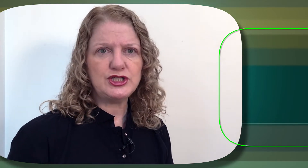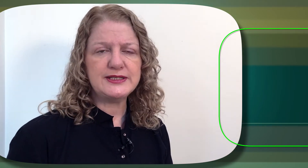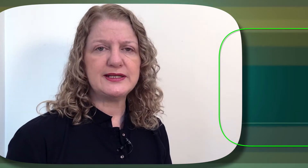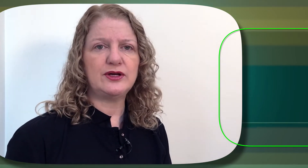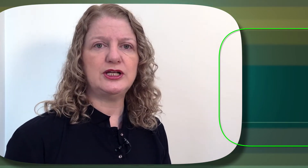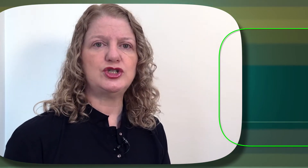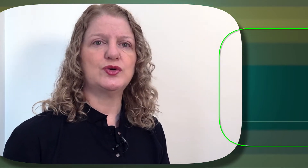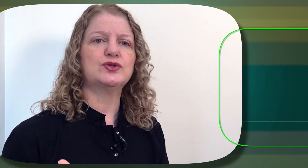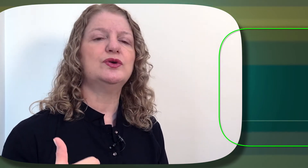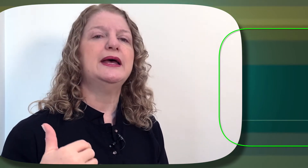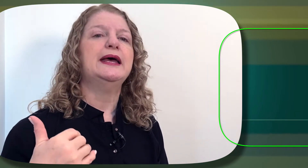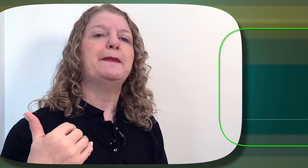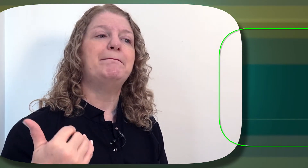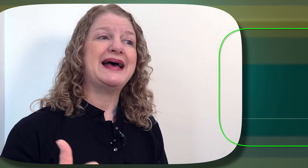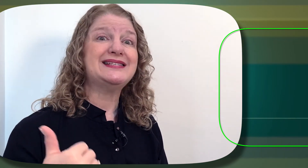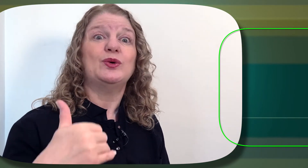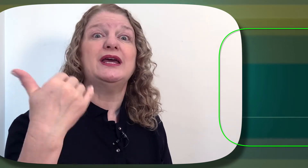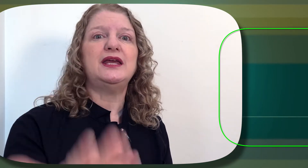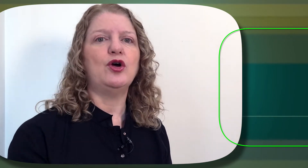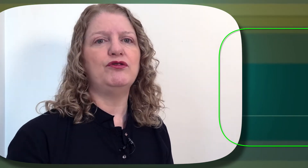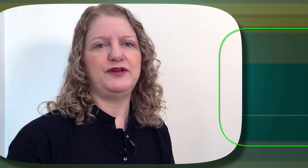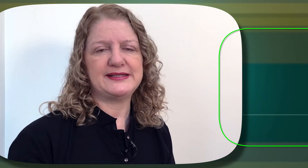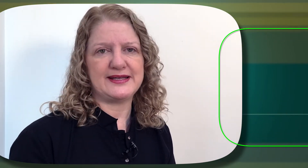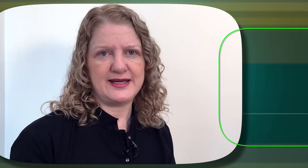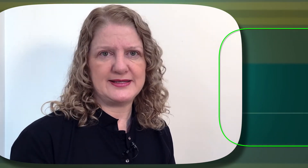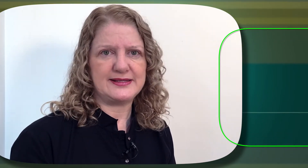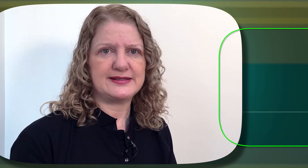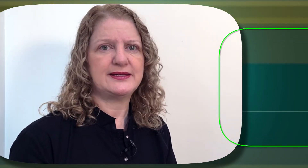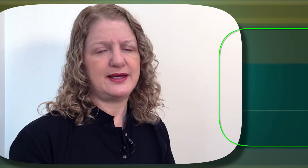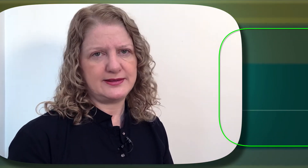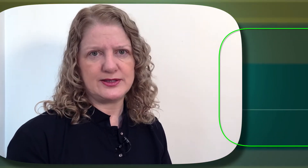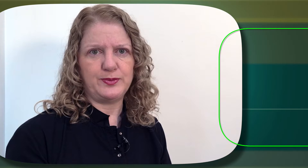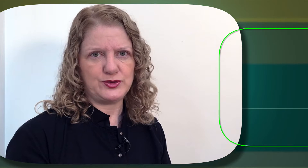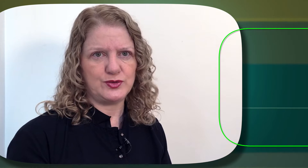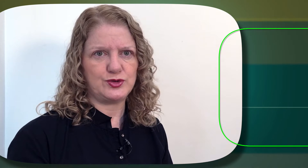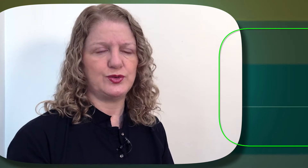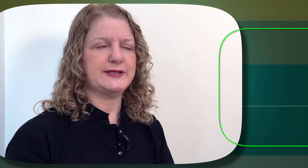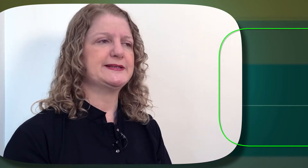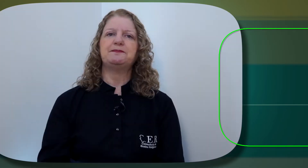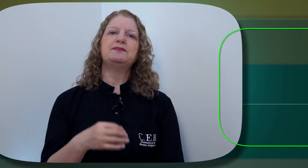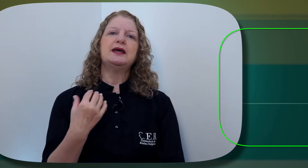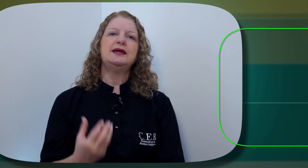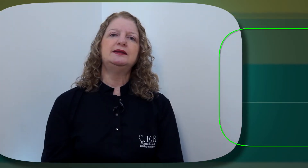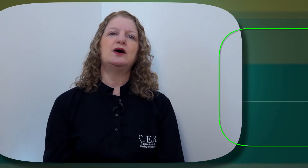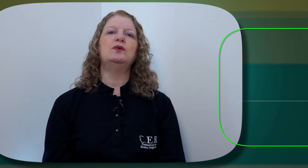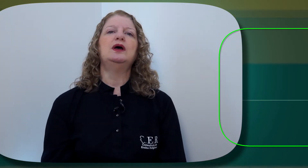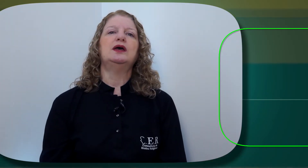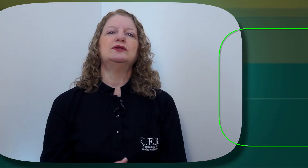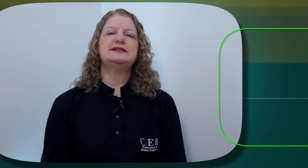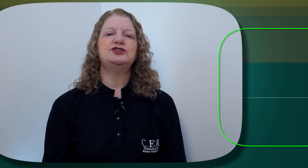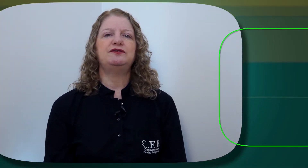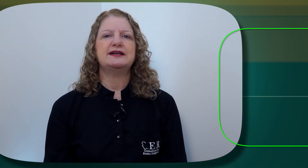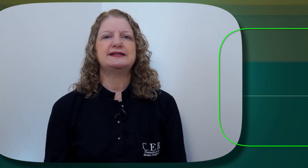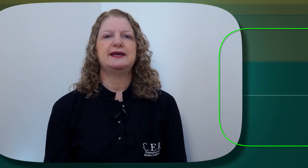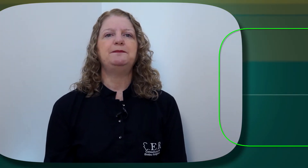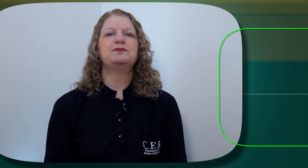ensino religioso, mas eu queria ouvir as crianças que são pessoas surdas. Então, eu decidi fazer